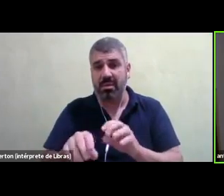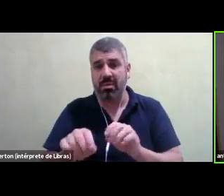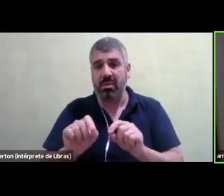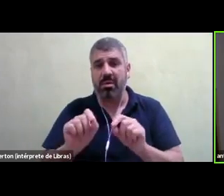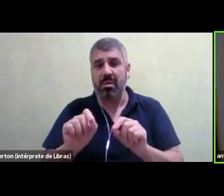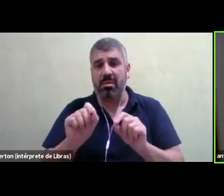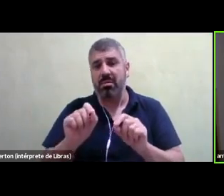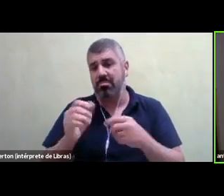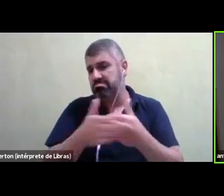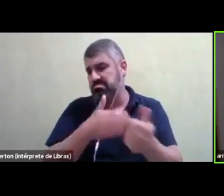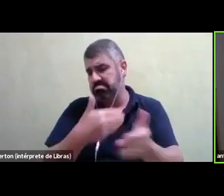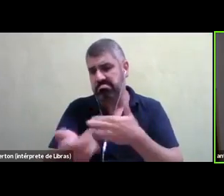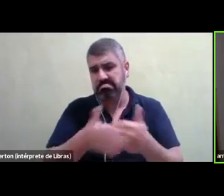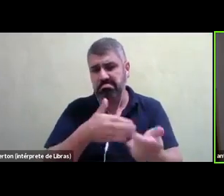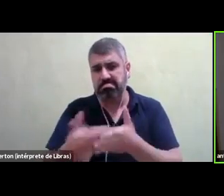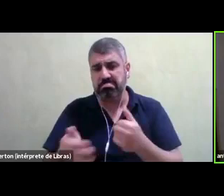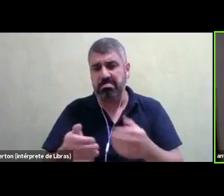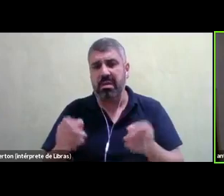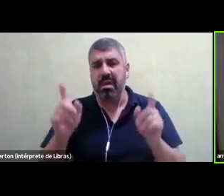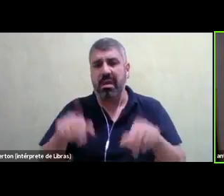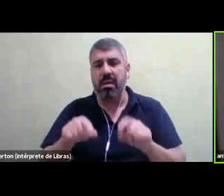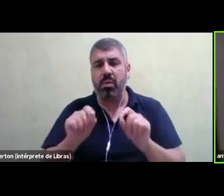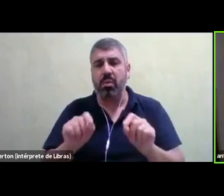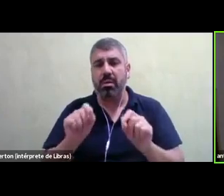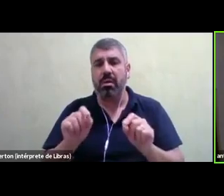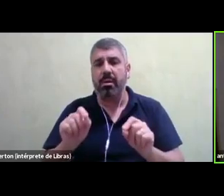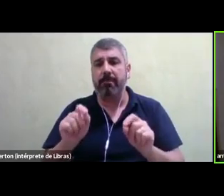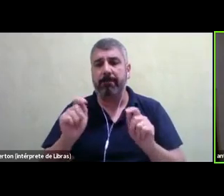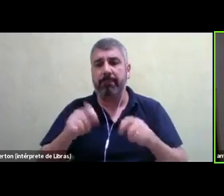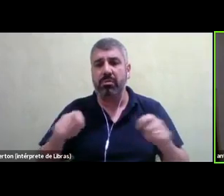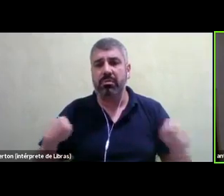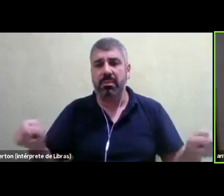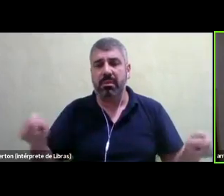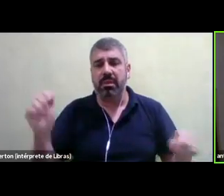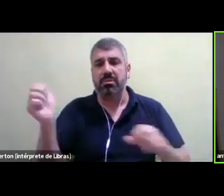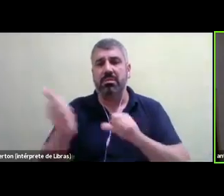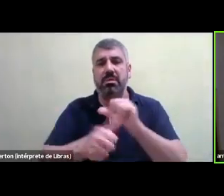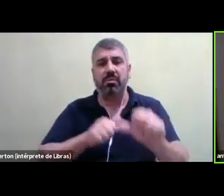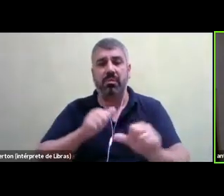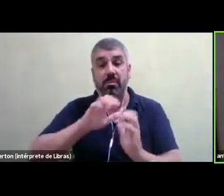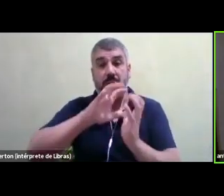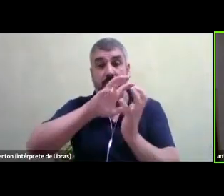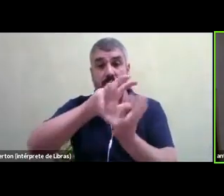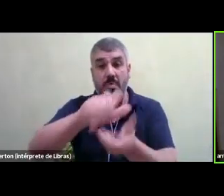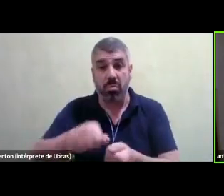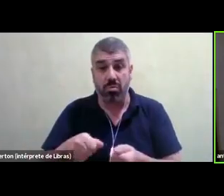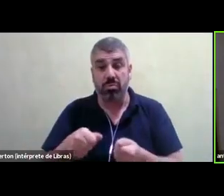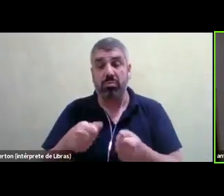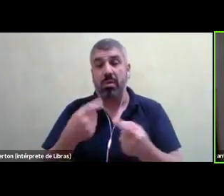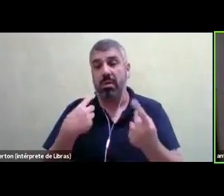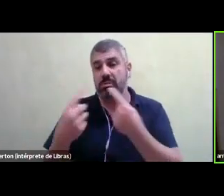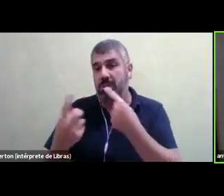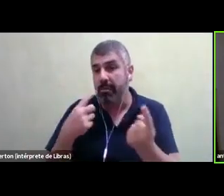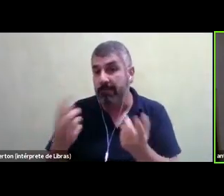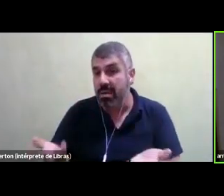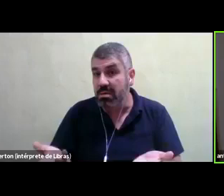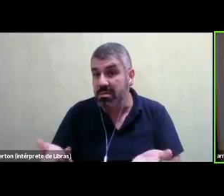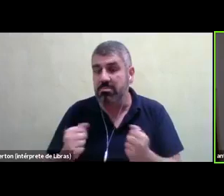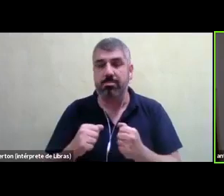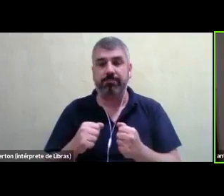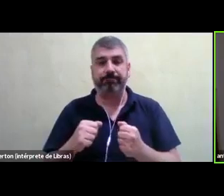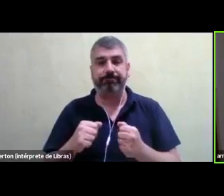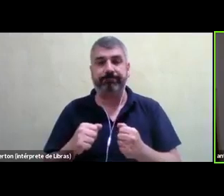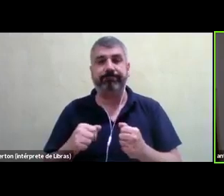seja ela qual for, como uma possibilidade de transformar, né, o mundo, as nossas relações, os nossos meios